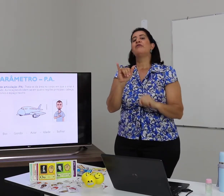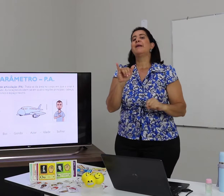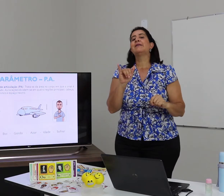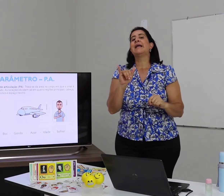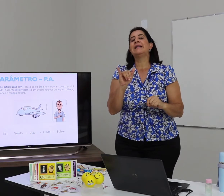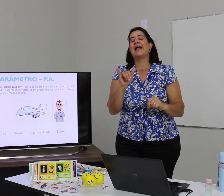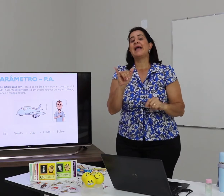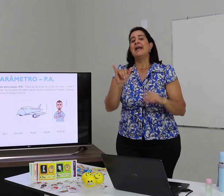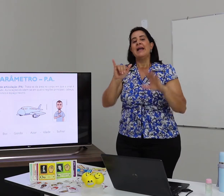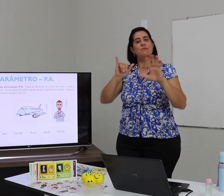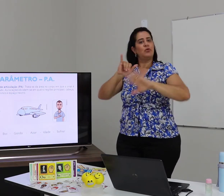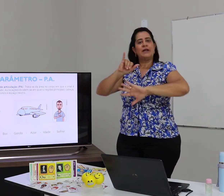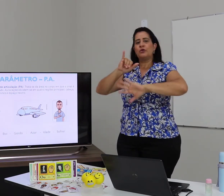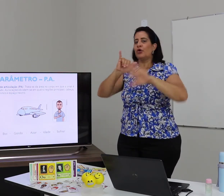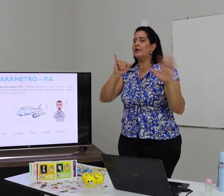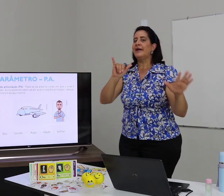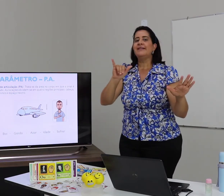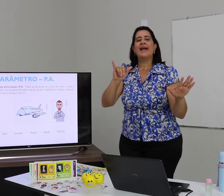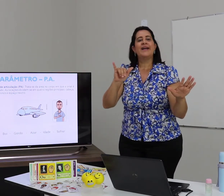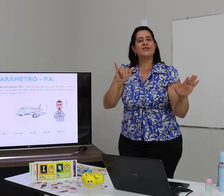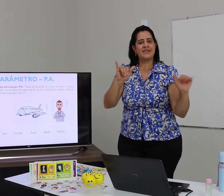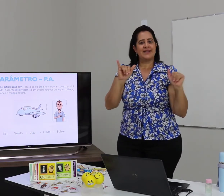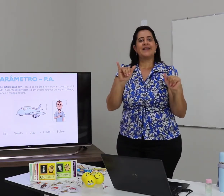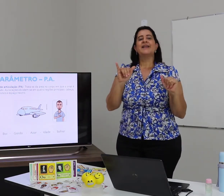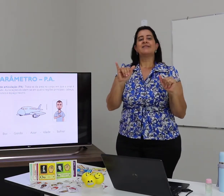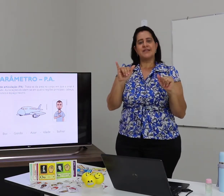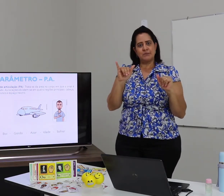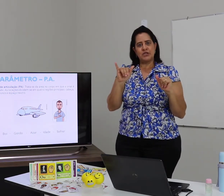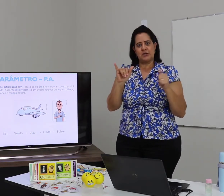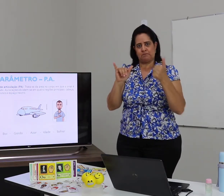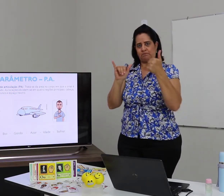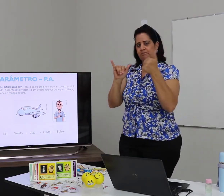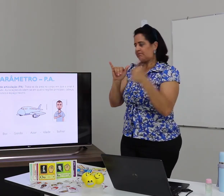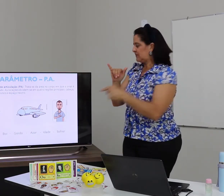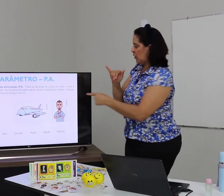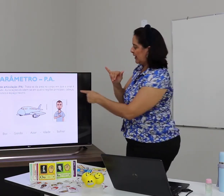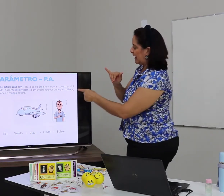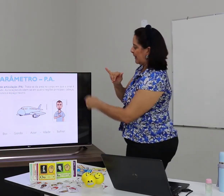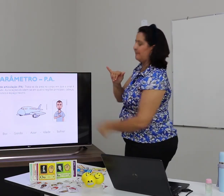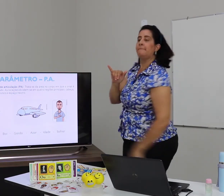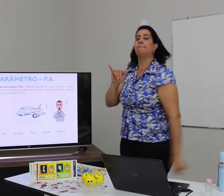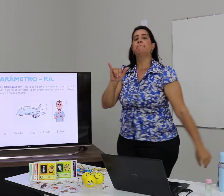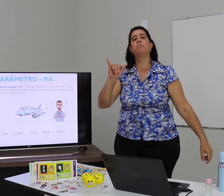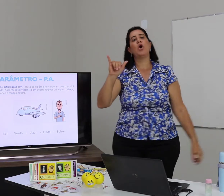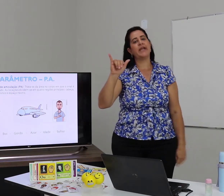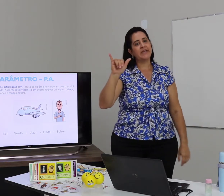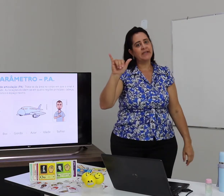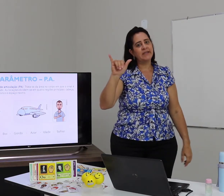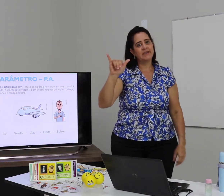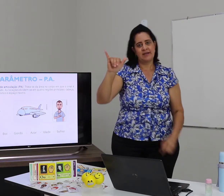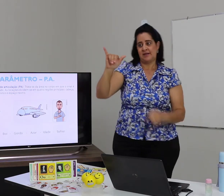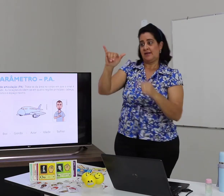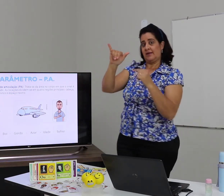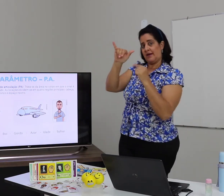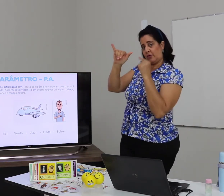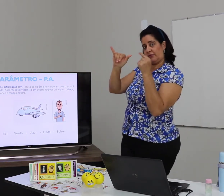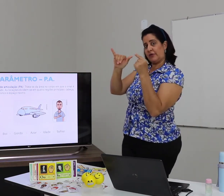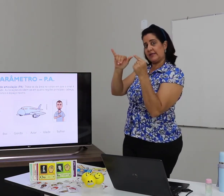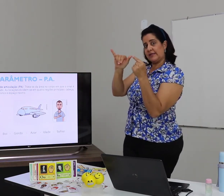movimento que ele tem, muda toda a ideia do que você está querendo transmitir. Olha lá, boi. Configuração